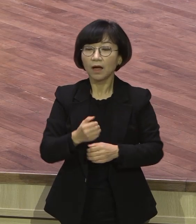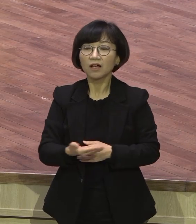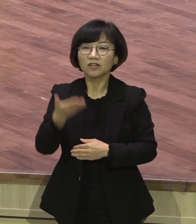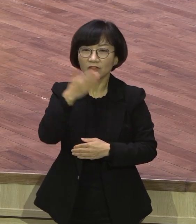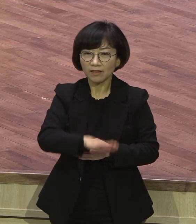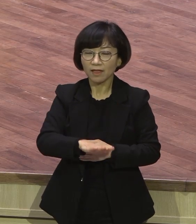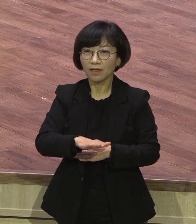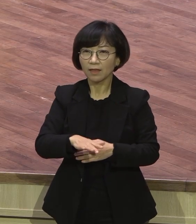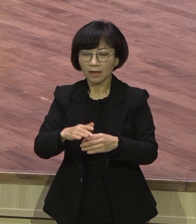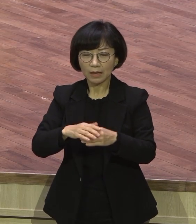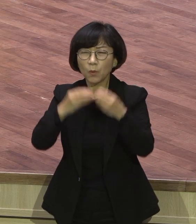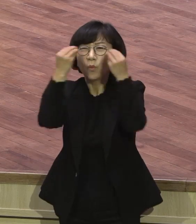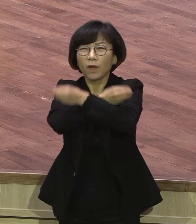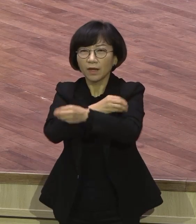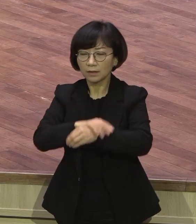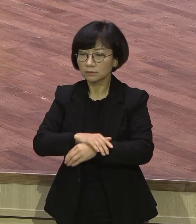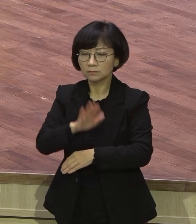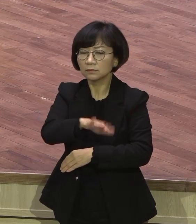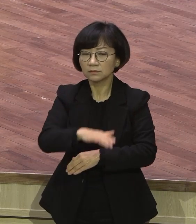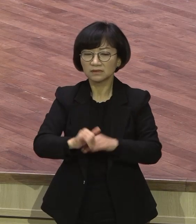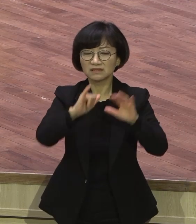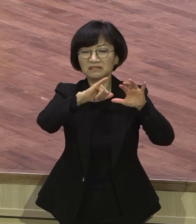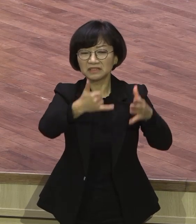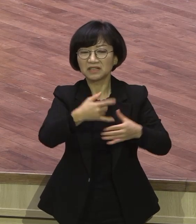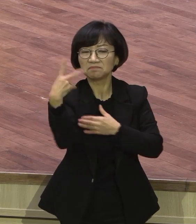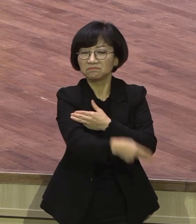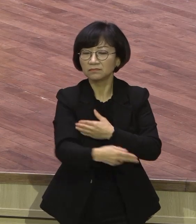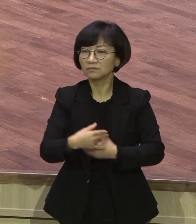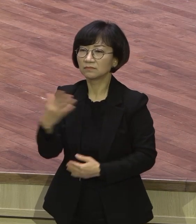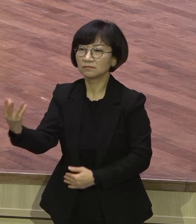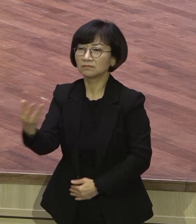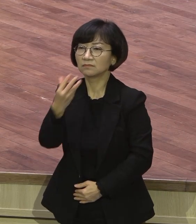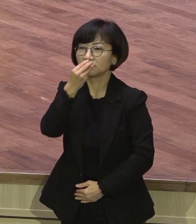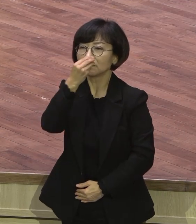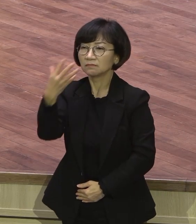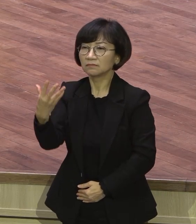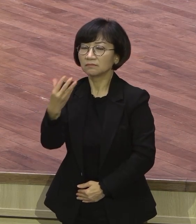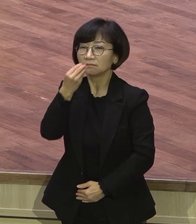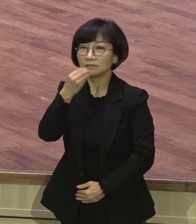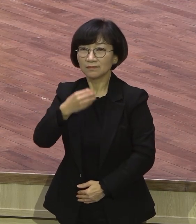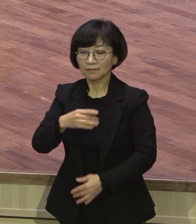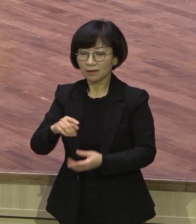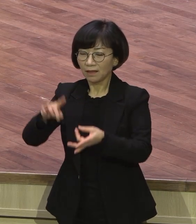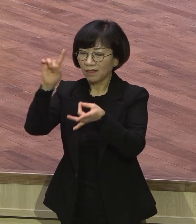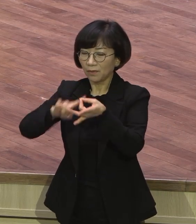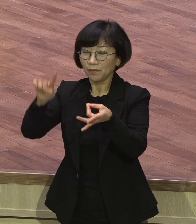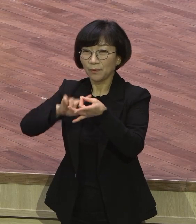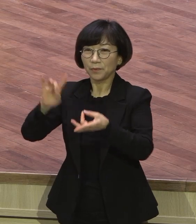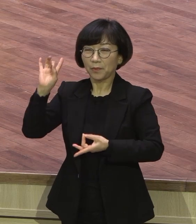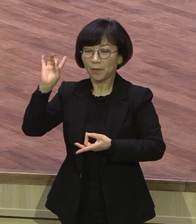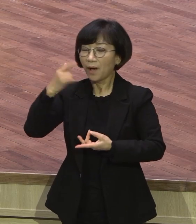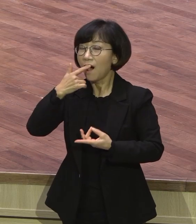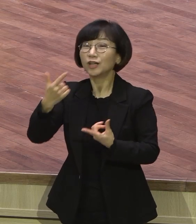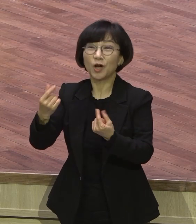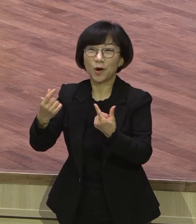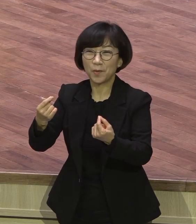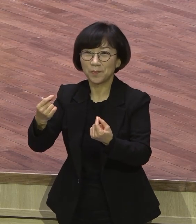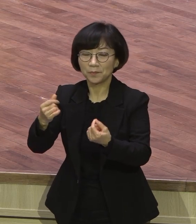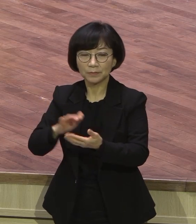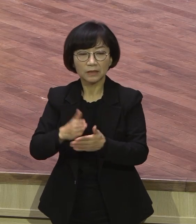고립주의 그렇게 빠져버려요. 마치 불교처럼 다른 사람을 만나지 않고